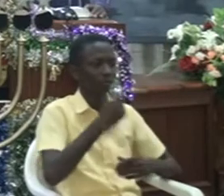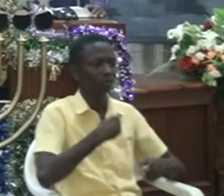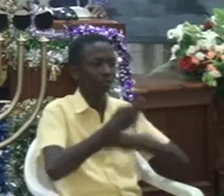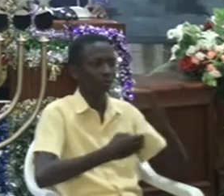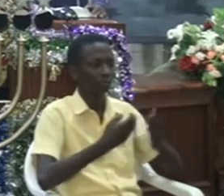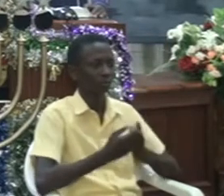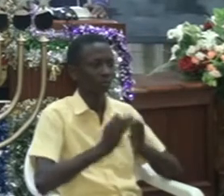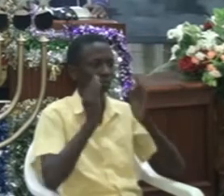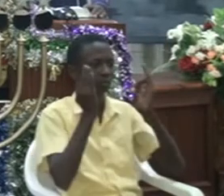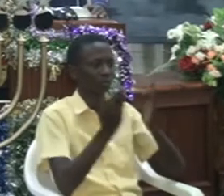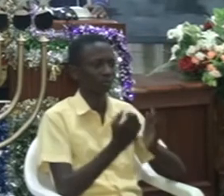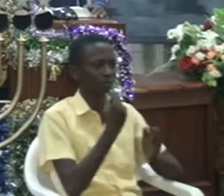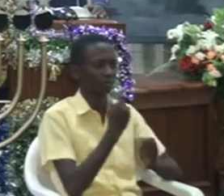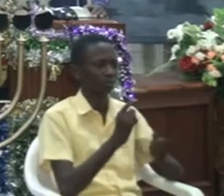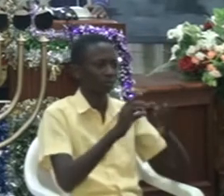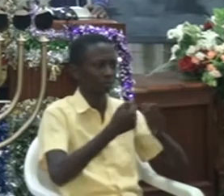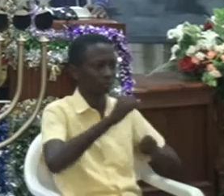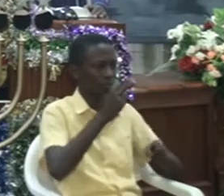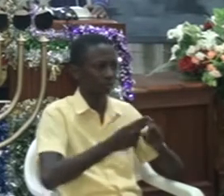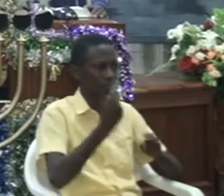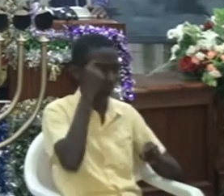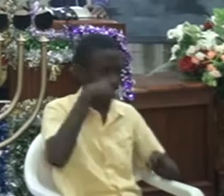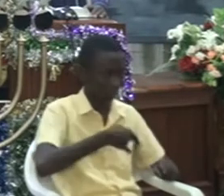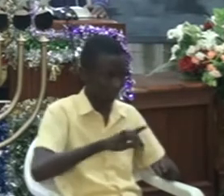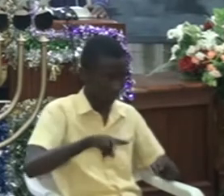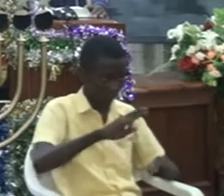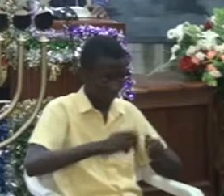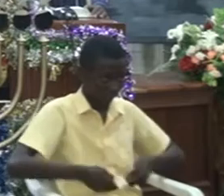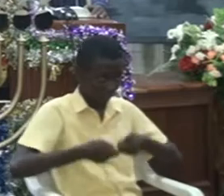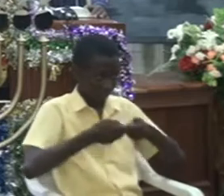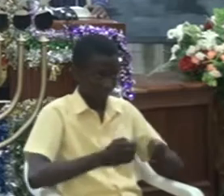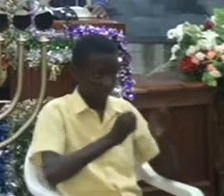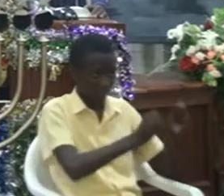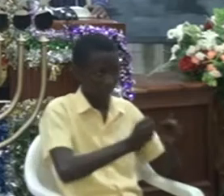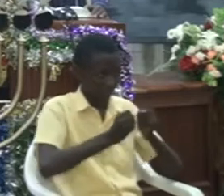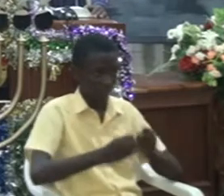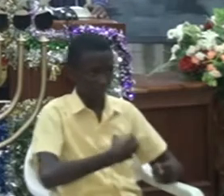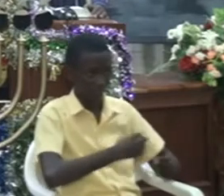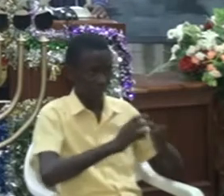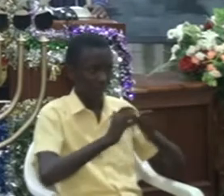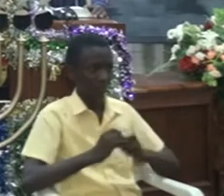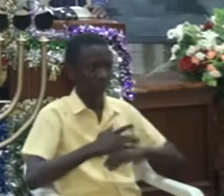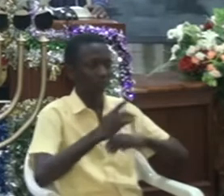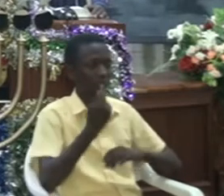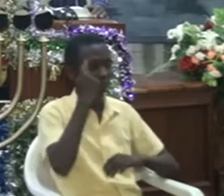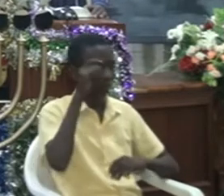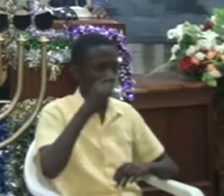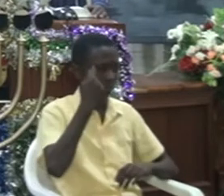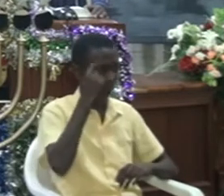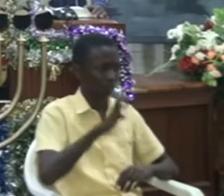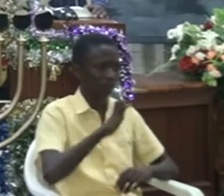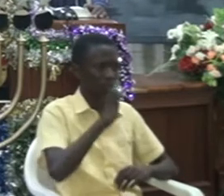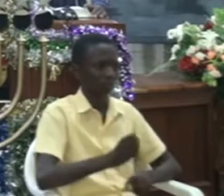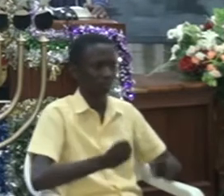et sur la terre tire son nom, afin qu'il vous donne, selon la richesse de la gloire, d'être puissamment fortifié par son